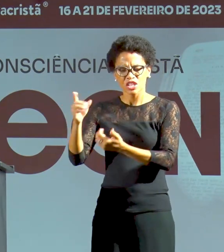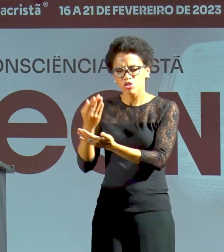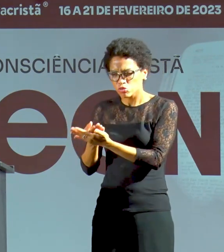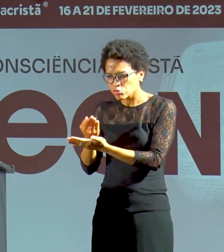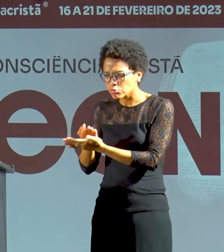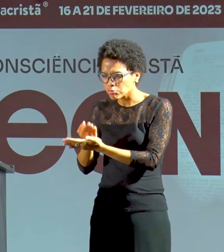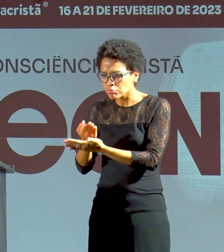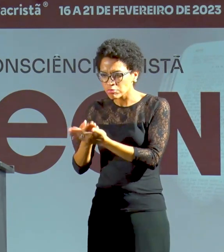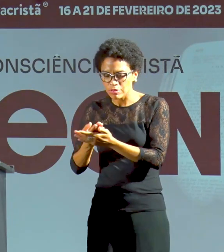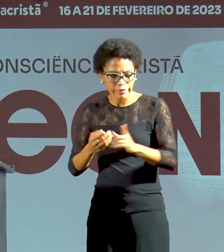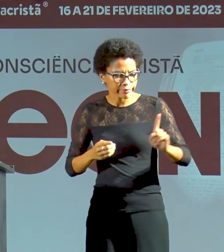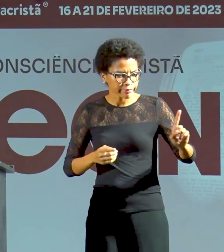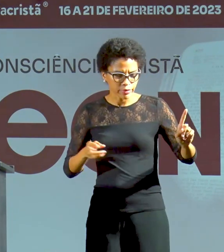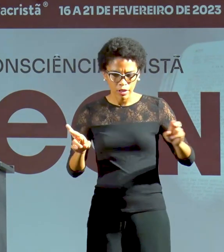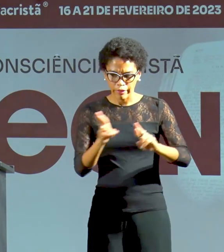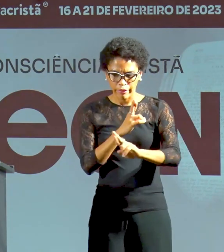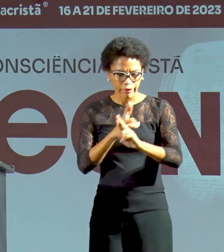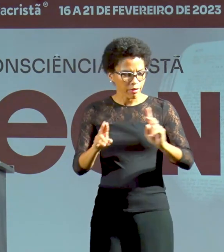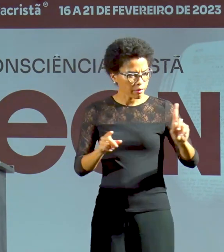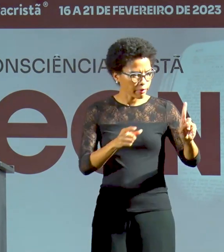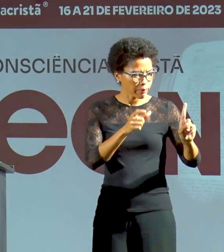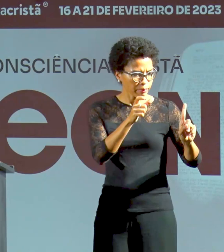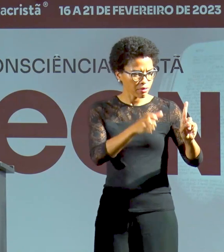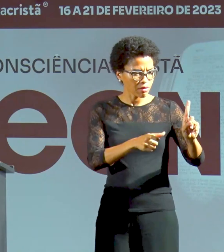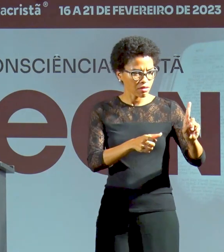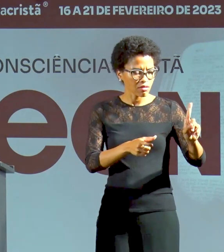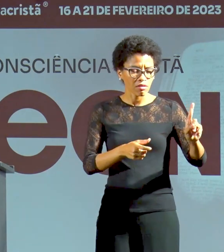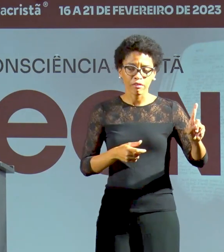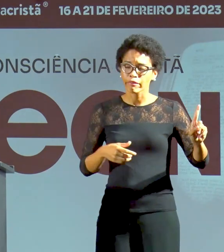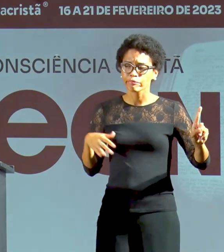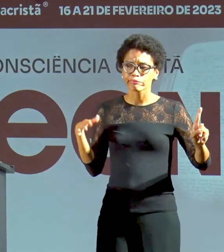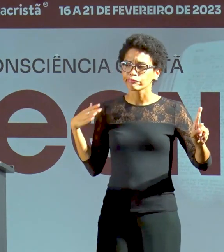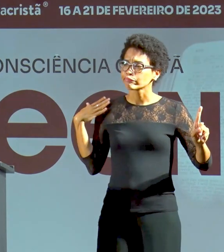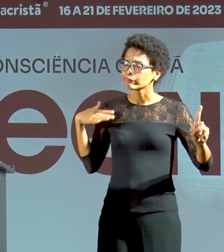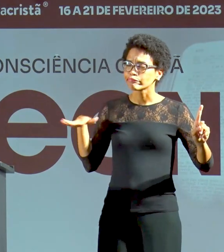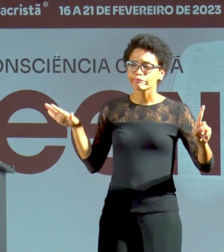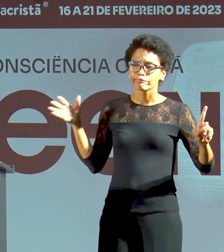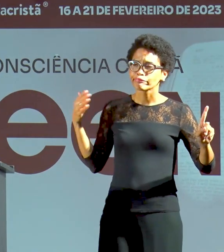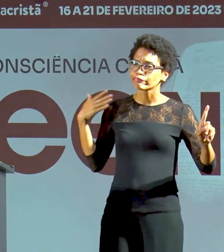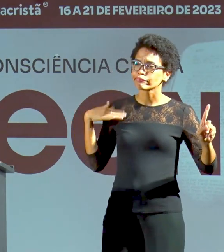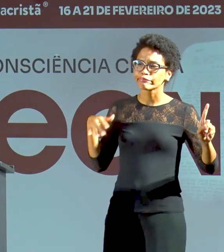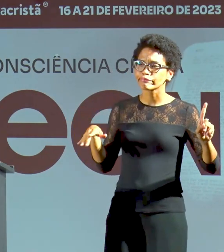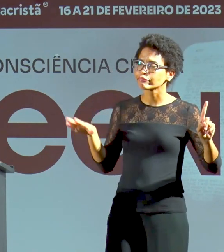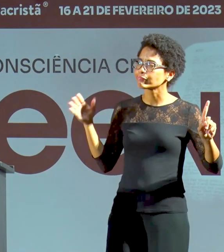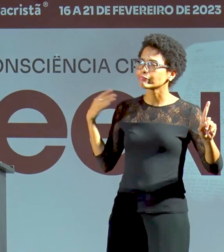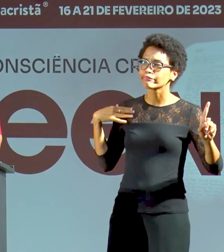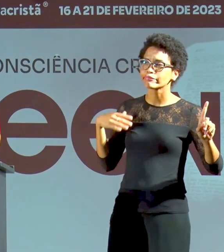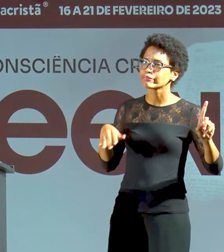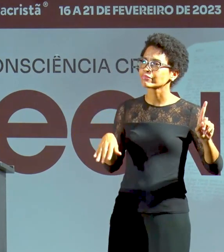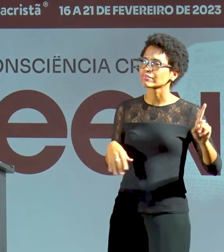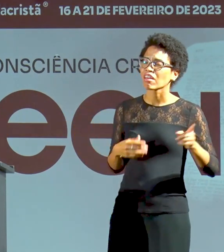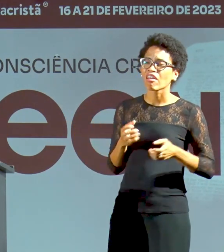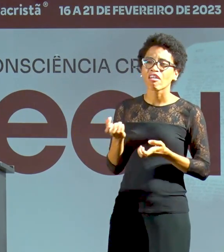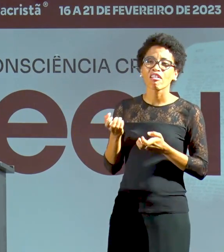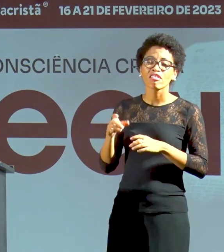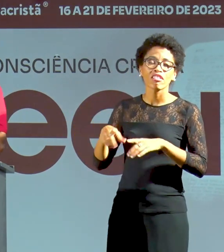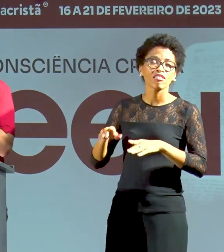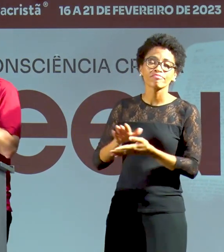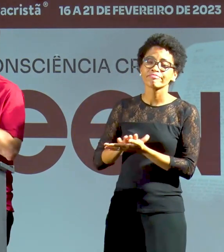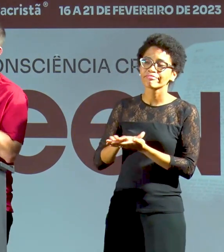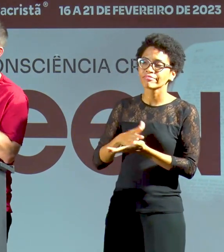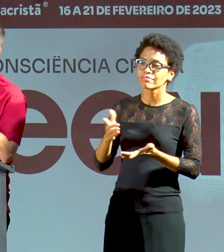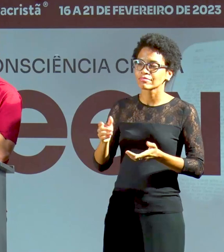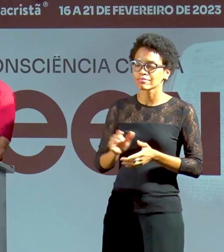se relacionando com um cara que é à toa um dia lá na nossa lá na nossa igreja a gente toda reunião